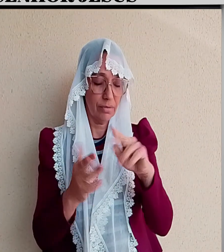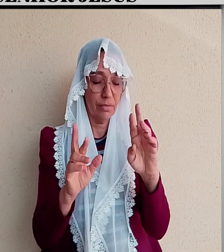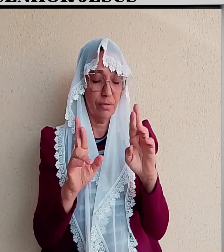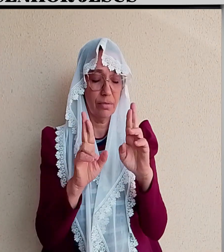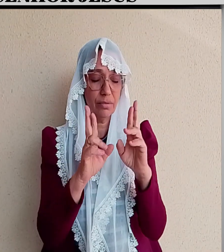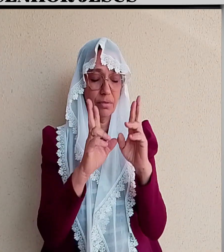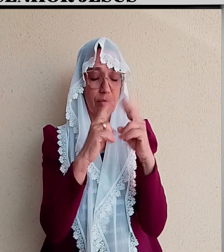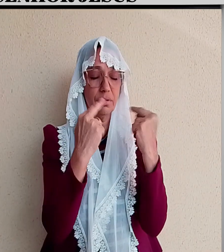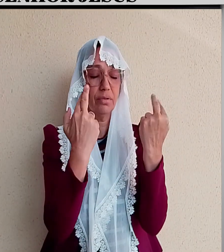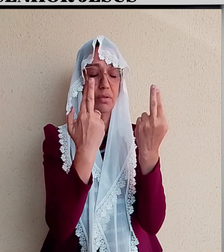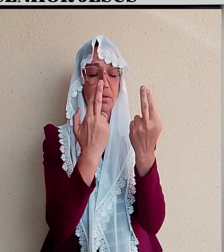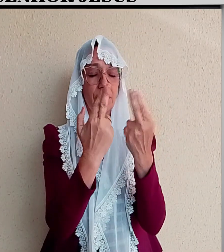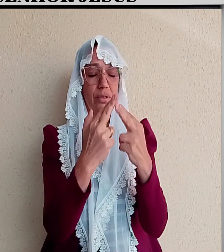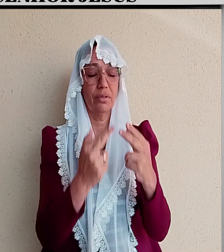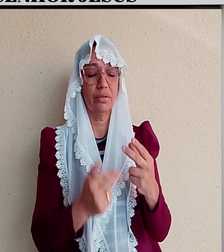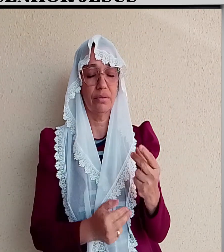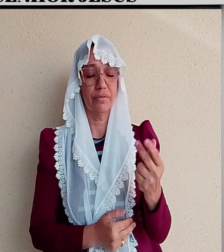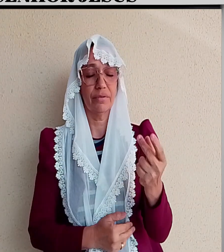Amém.